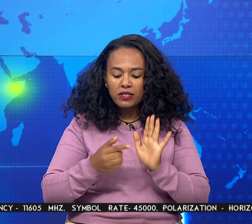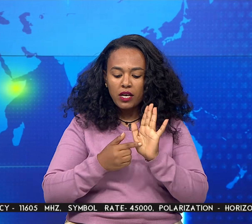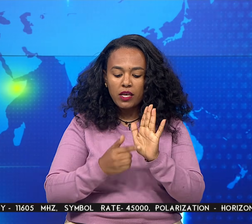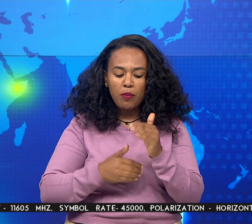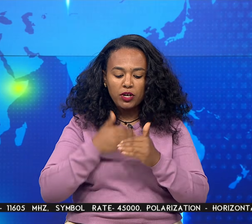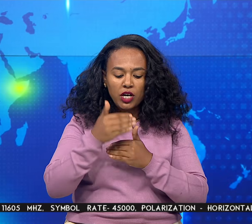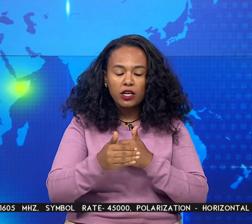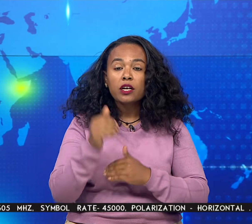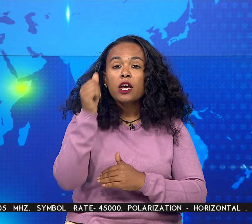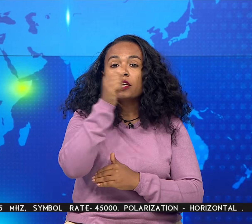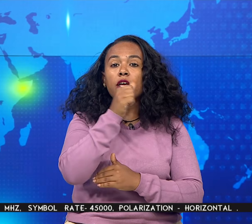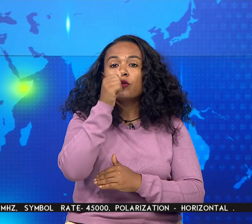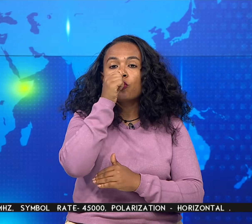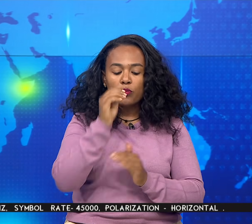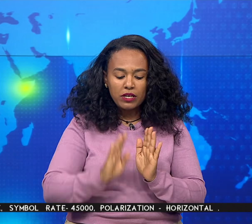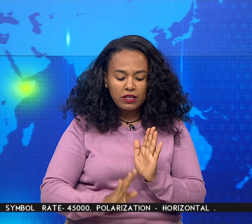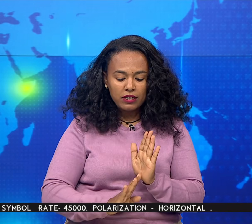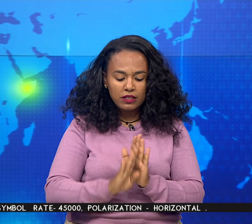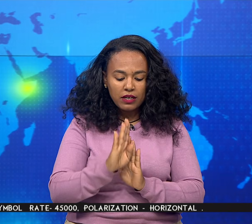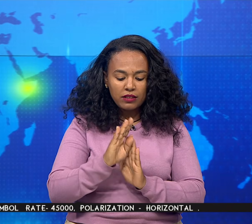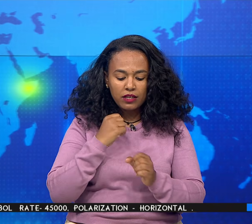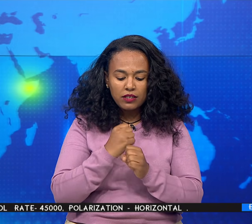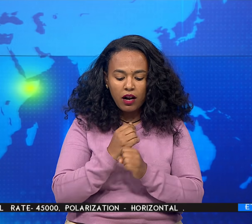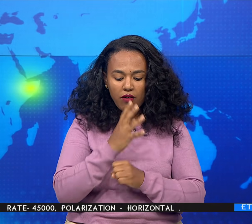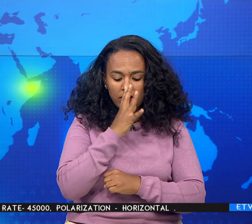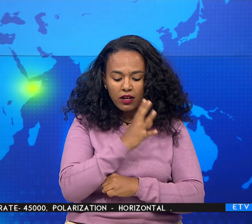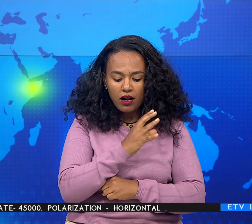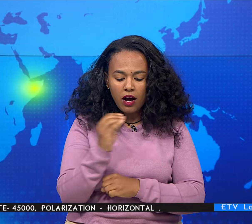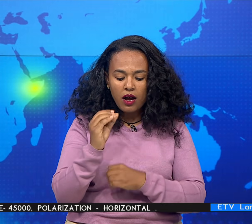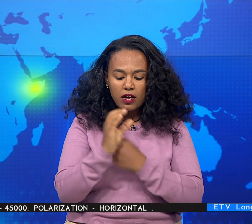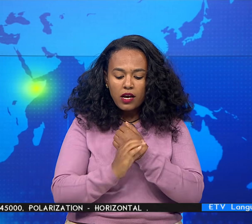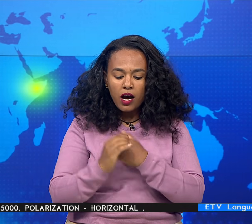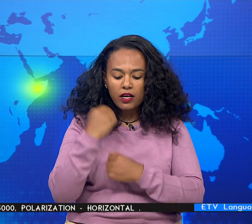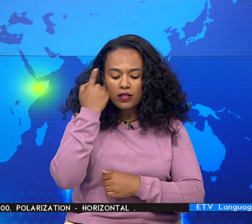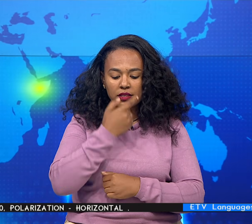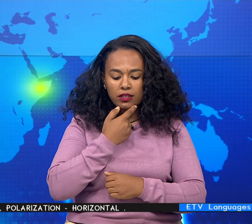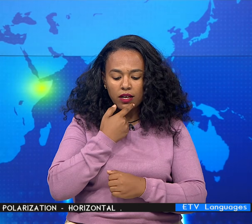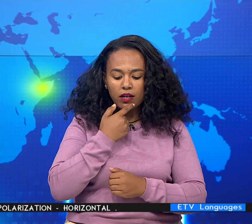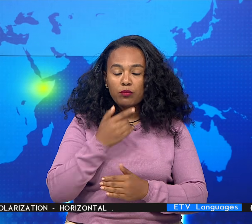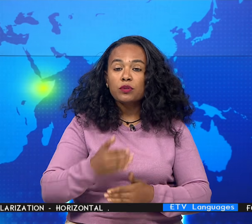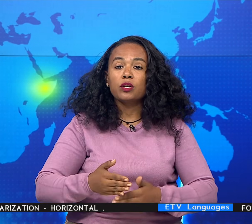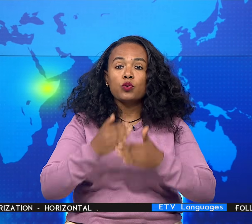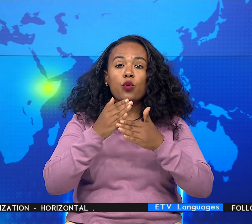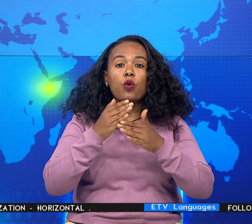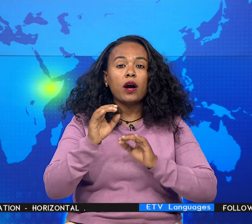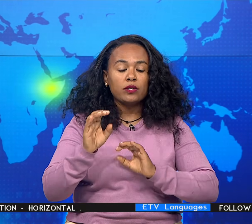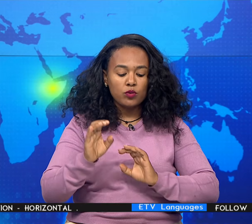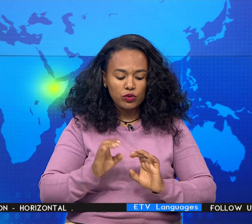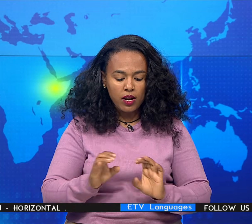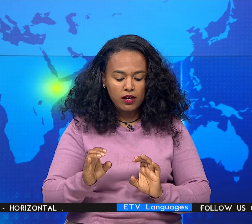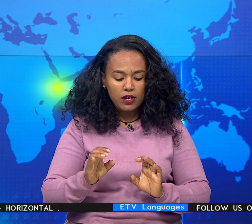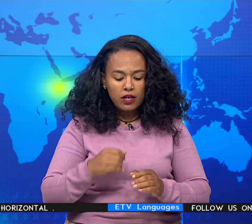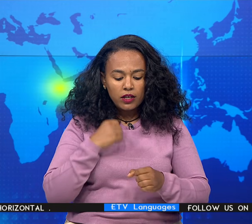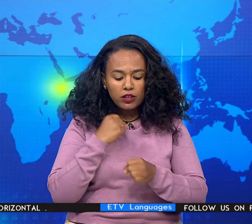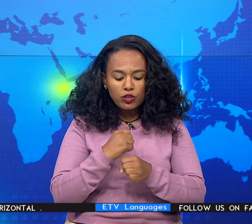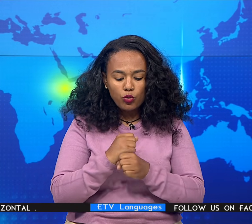ውበት ማሳያ ባሻገር የኢኮኖሚ እድገት፣ የስራ ፈጠራና የሀገር ገጽታን ምሰሶ